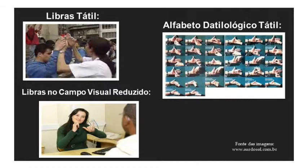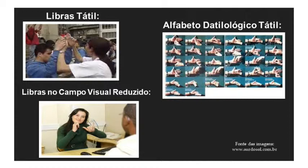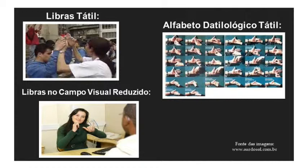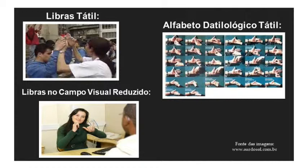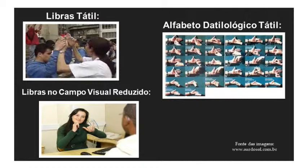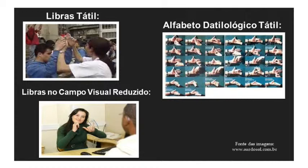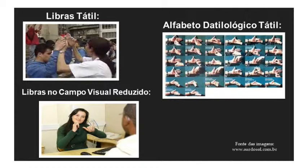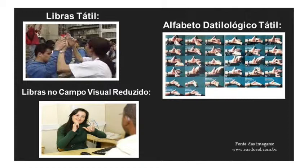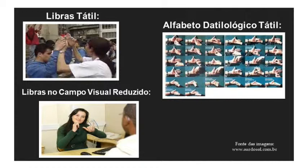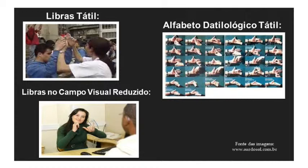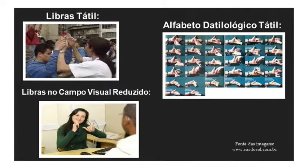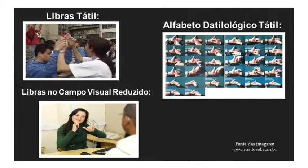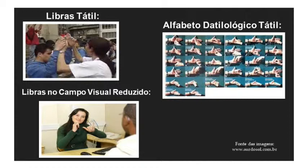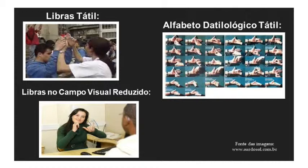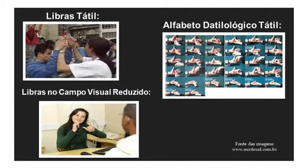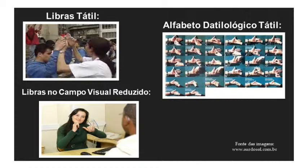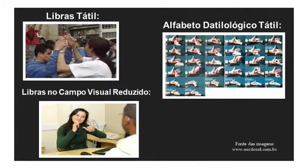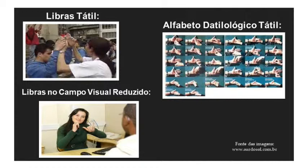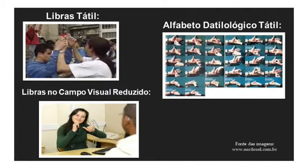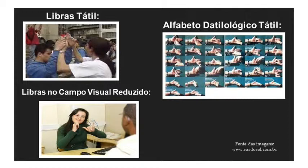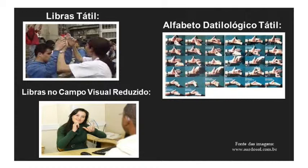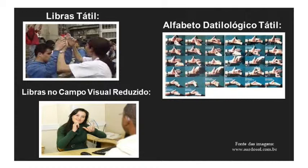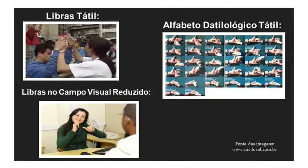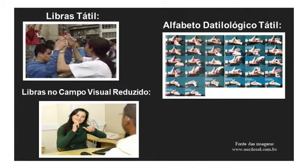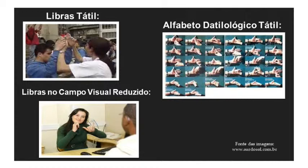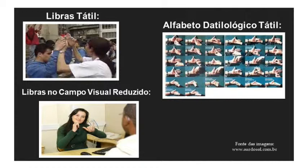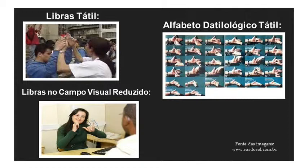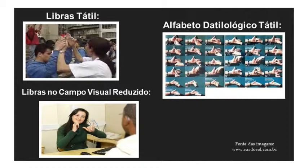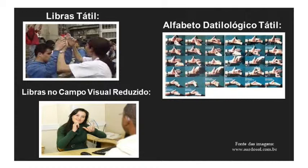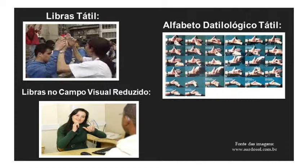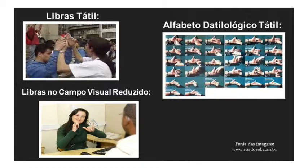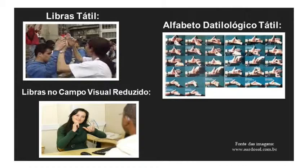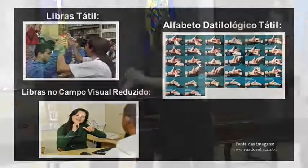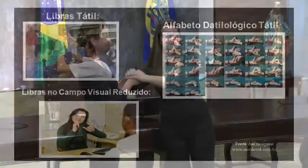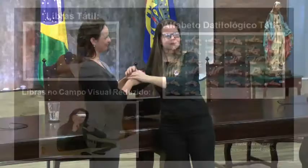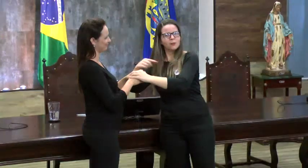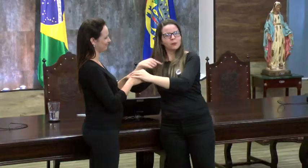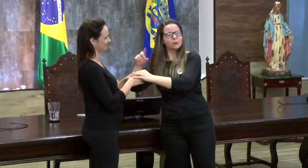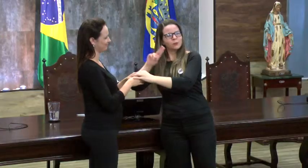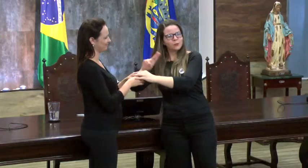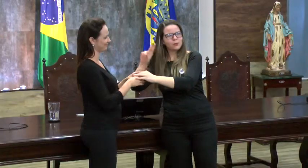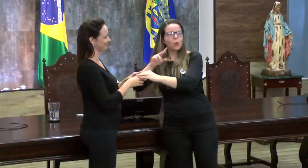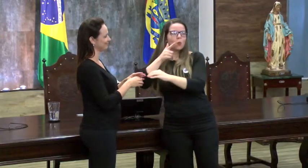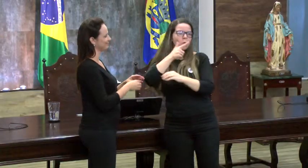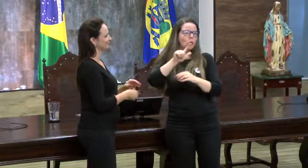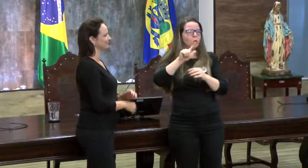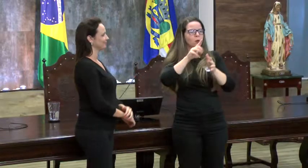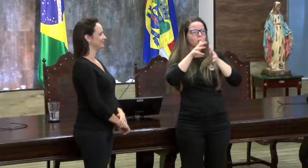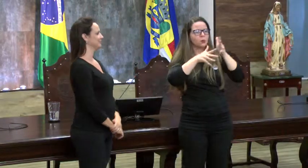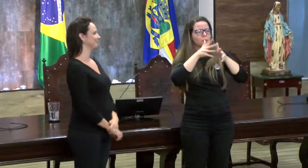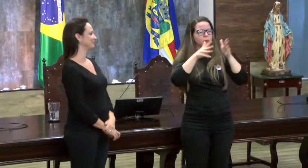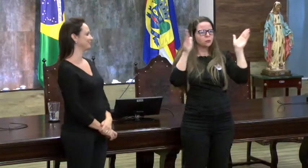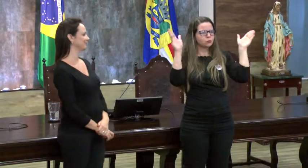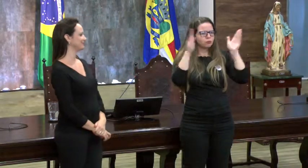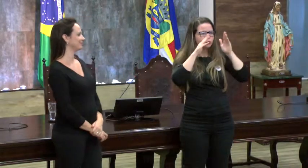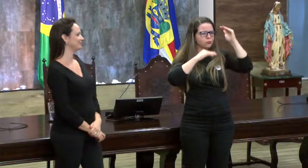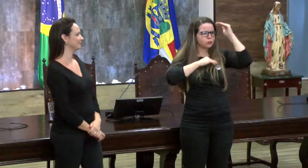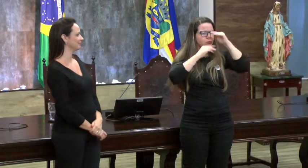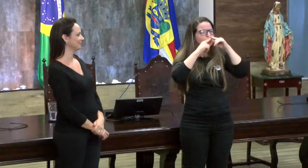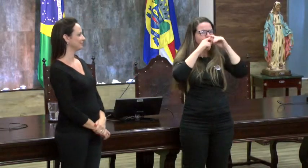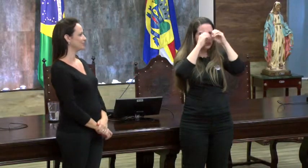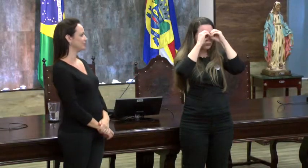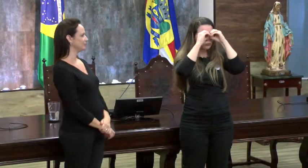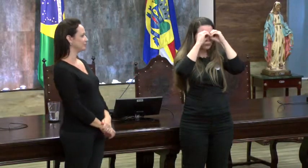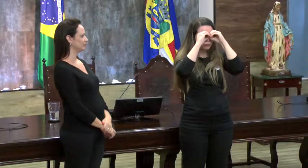vou exemplificar então, na prática. Libras tátil, o que a gente chama é o toque. Eu preciso usar o toque para conseguir